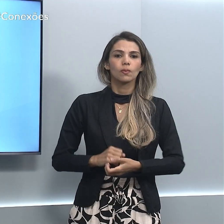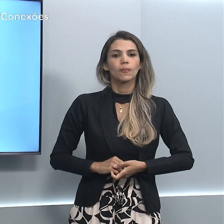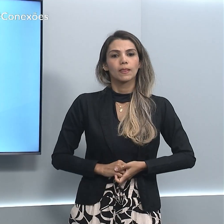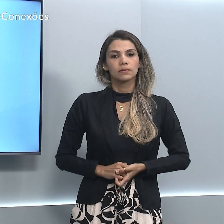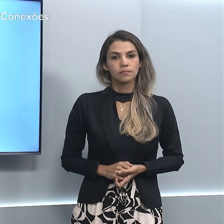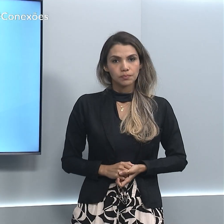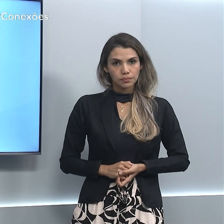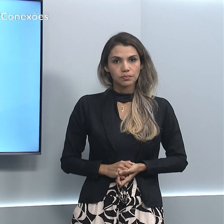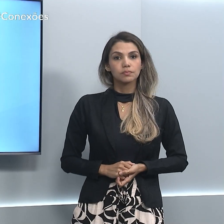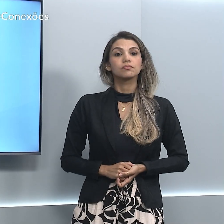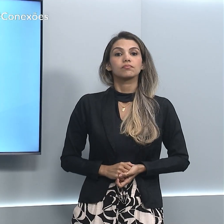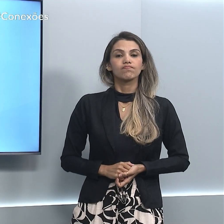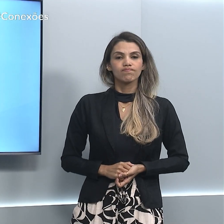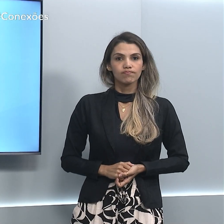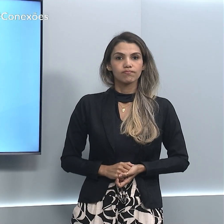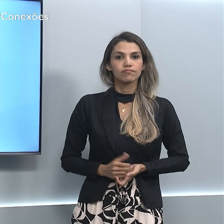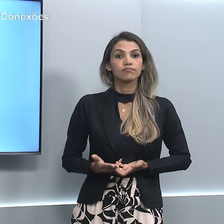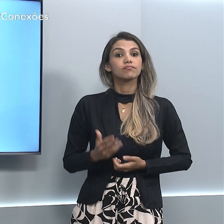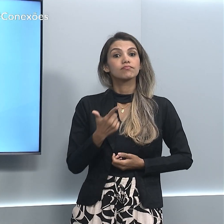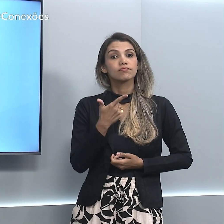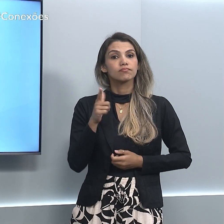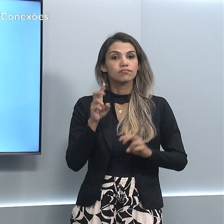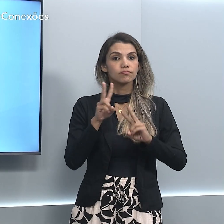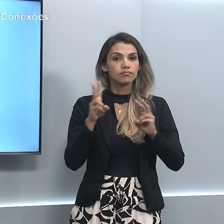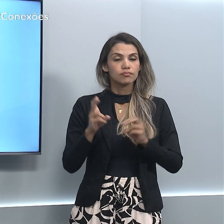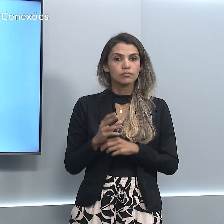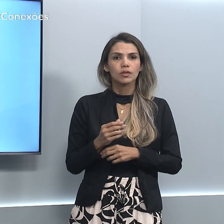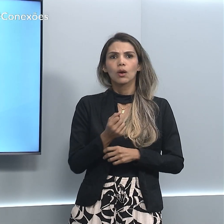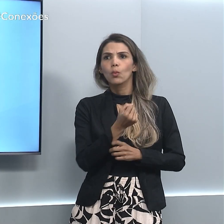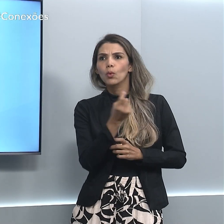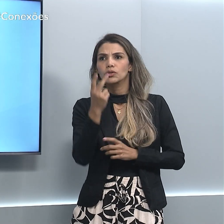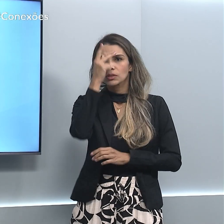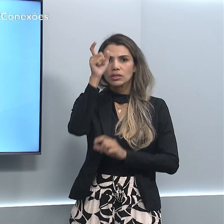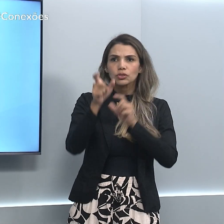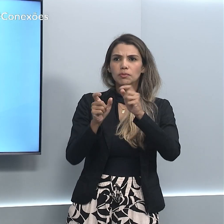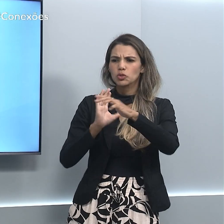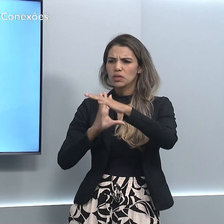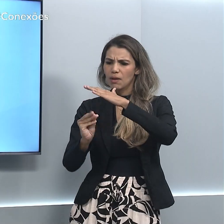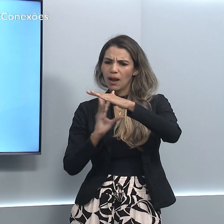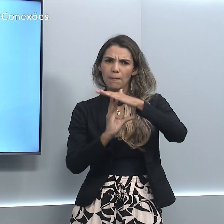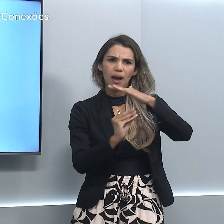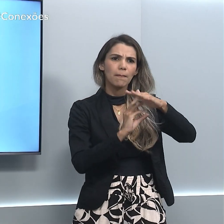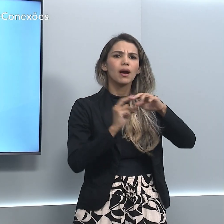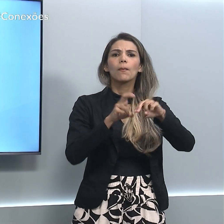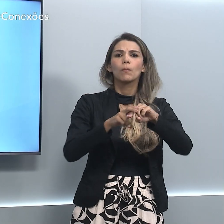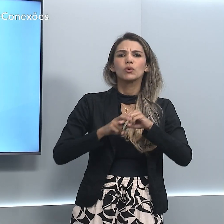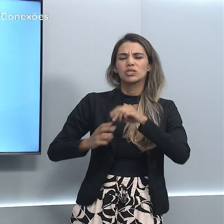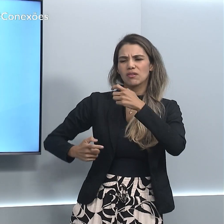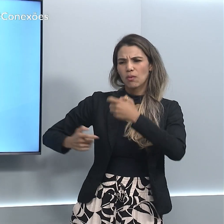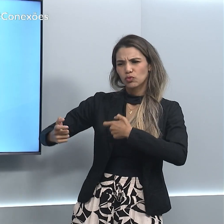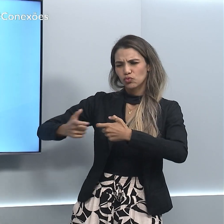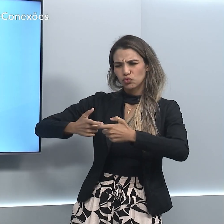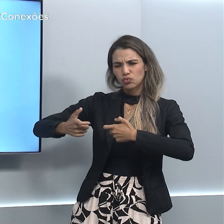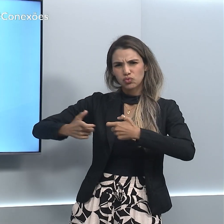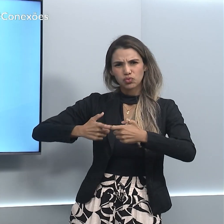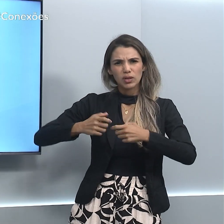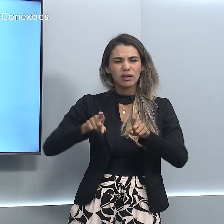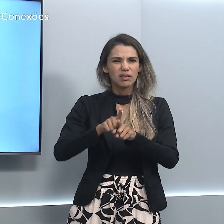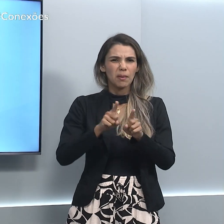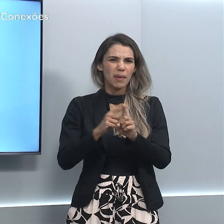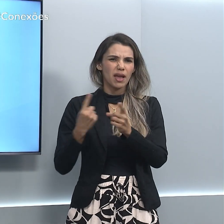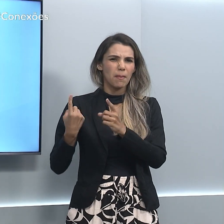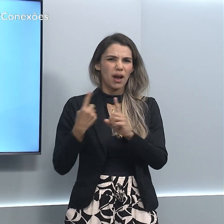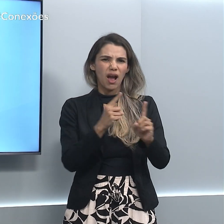Seguindo, e o número de pessoas deslocadas por causa de guerras e perseguições aumentou e passou